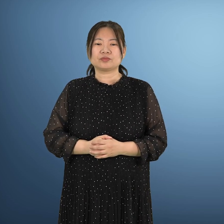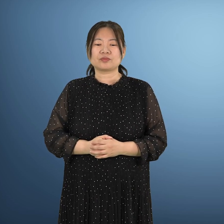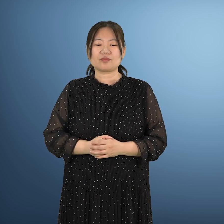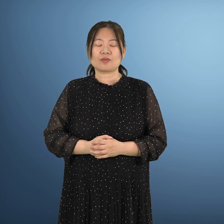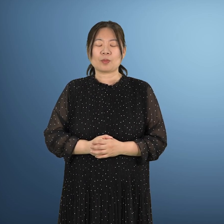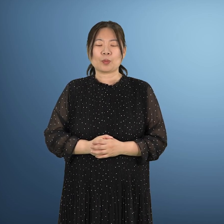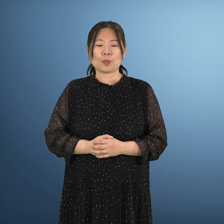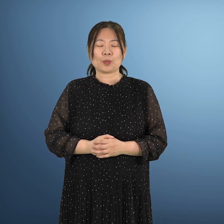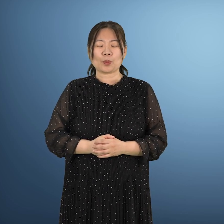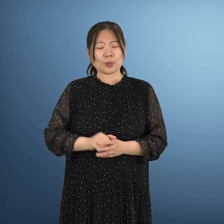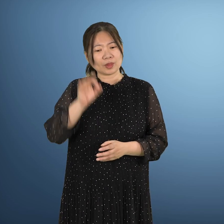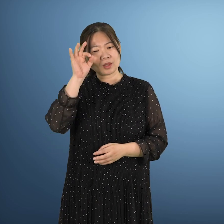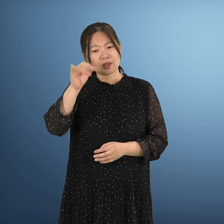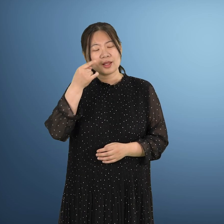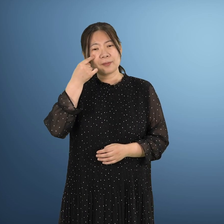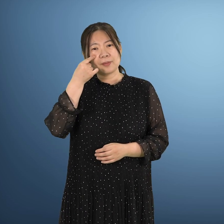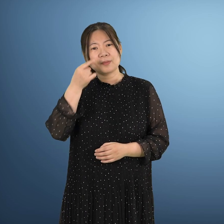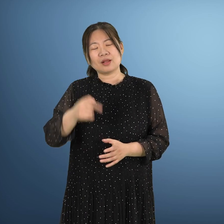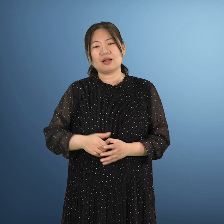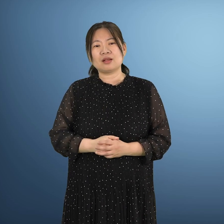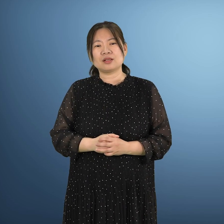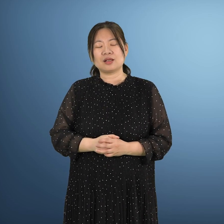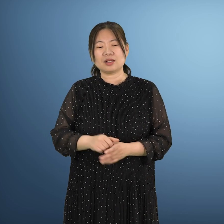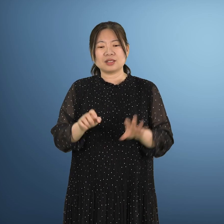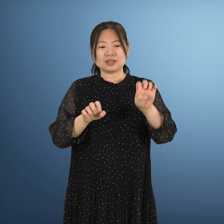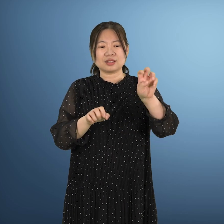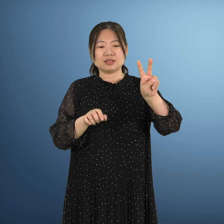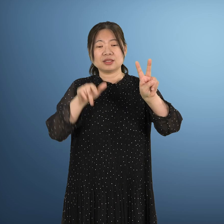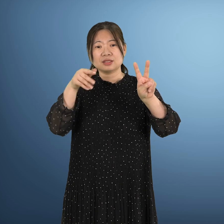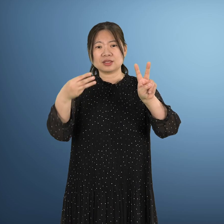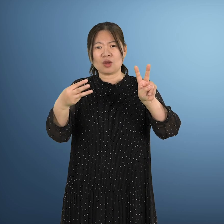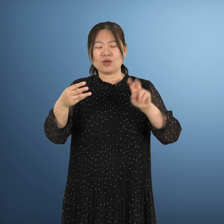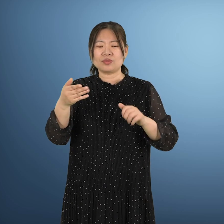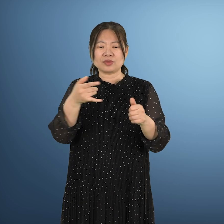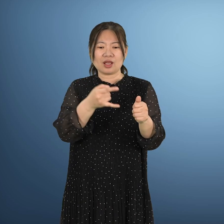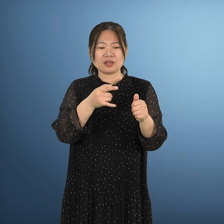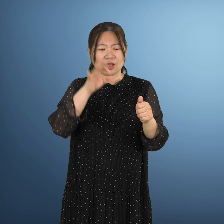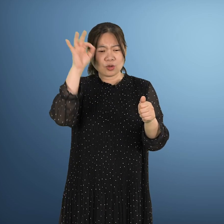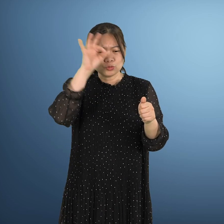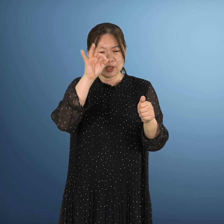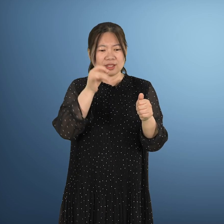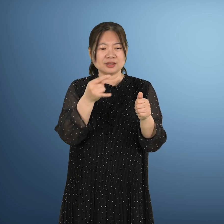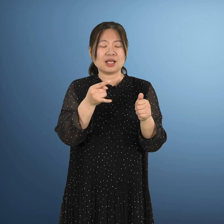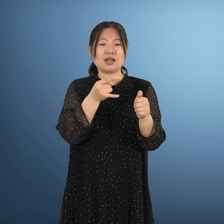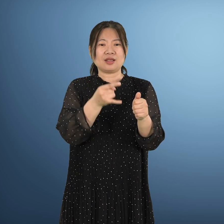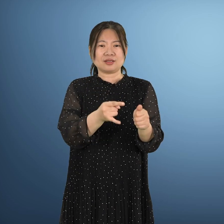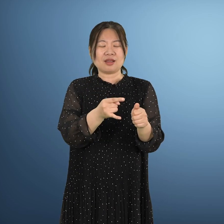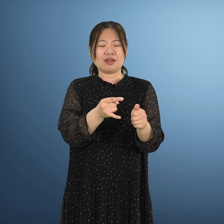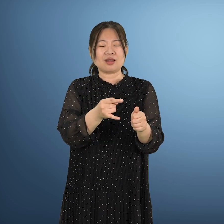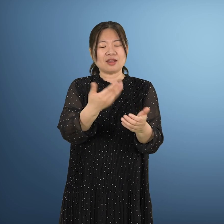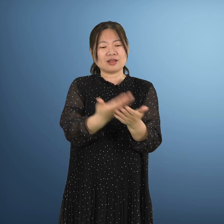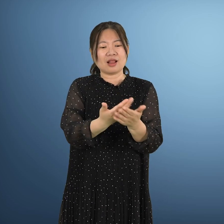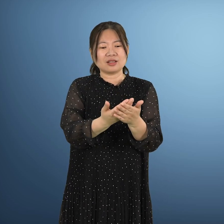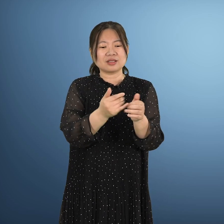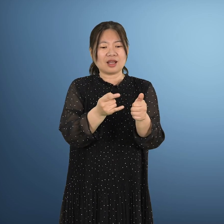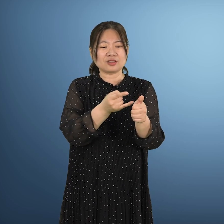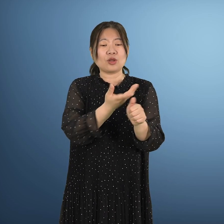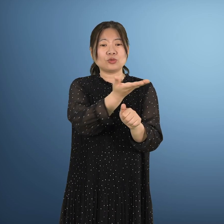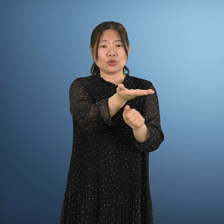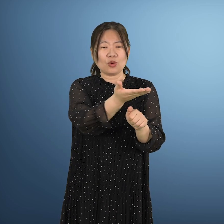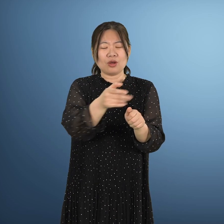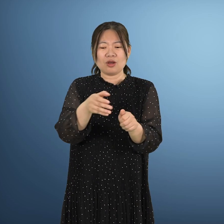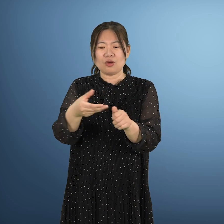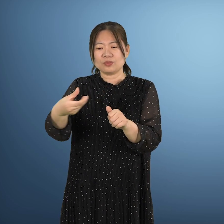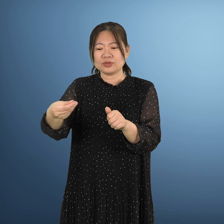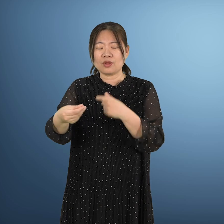그 다음 항목을 볼까요? 42절, 네게 구하는 자에게 주며 네게